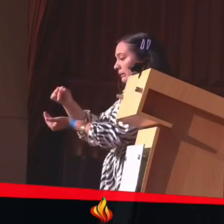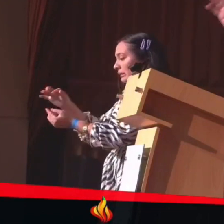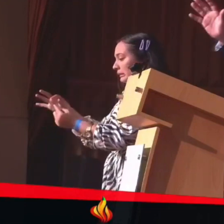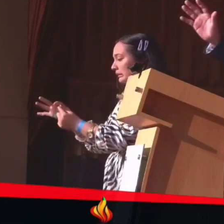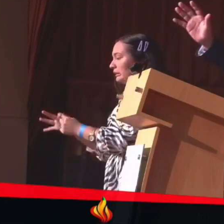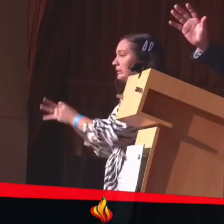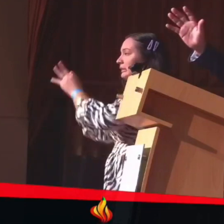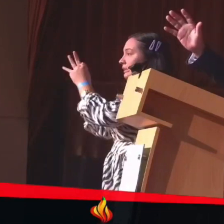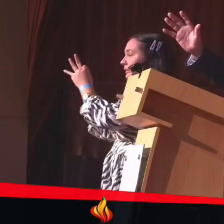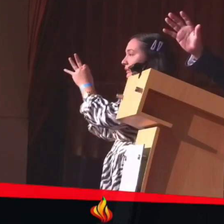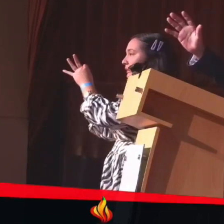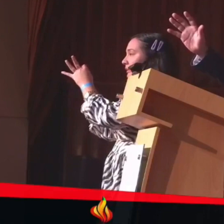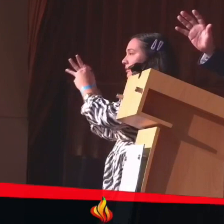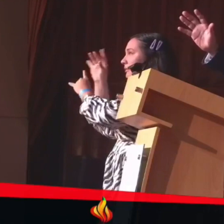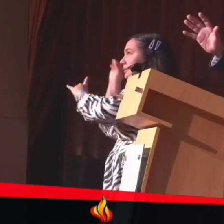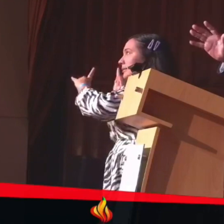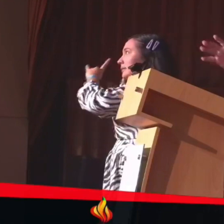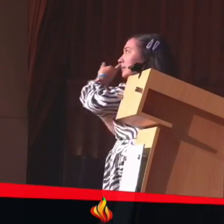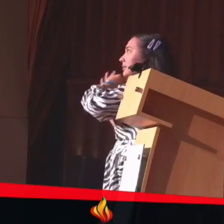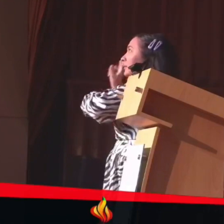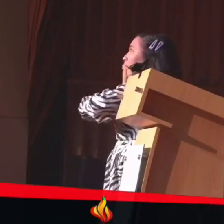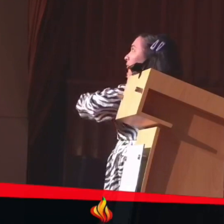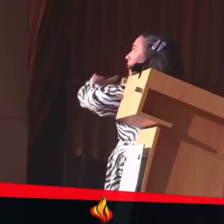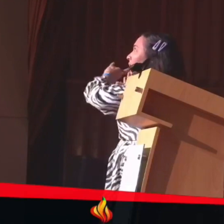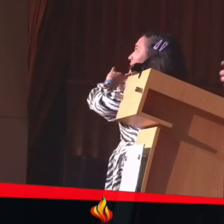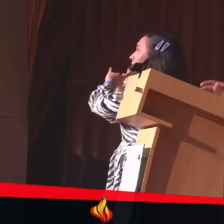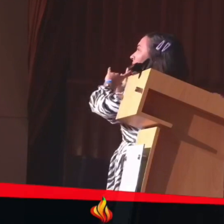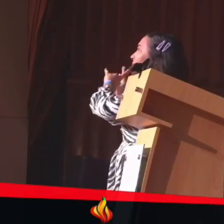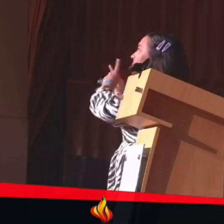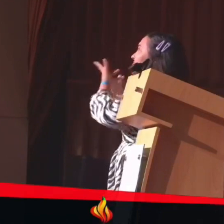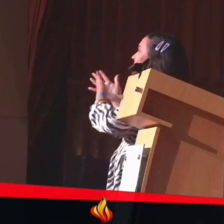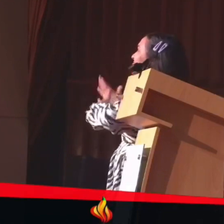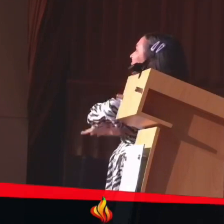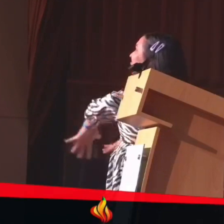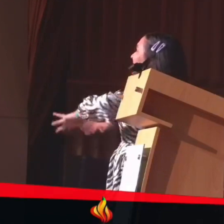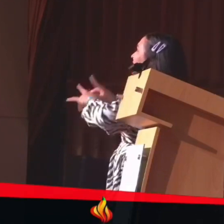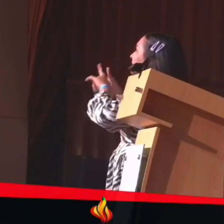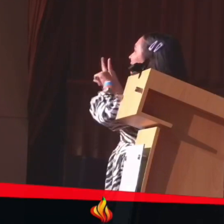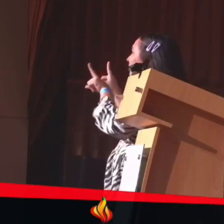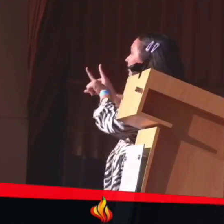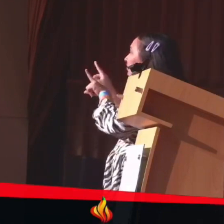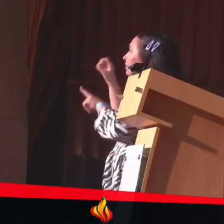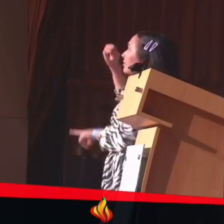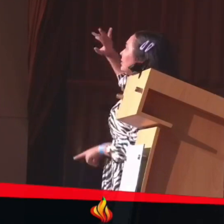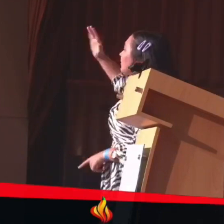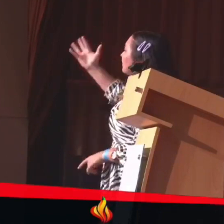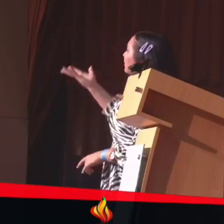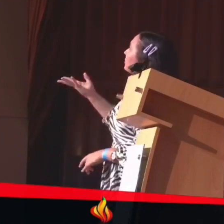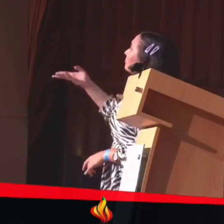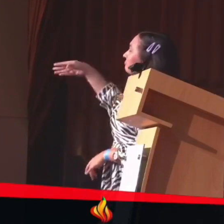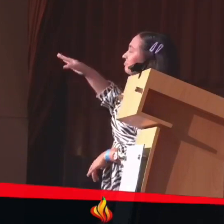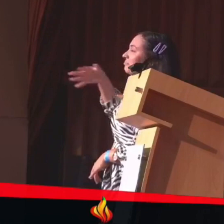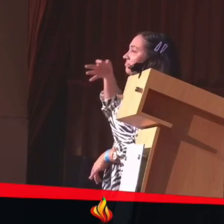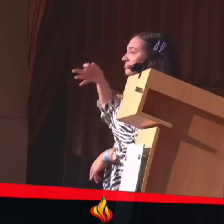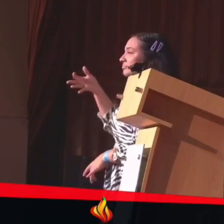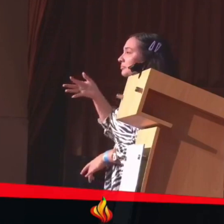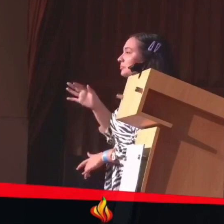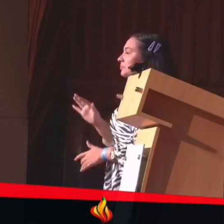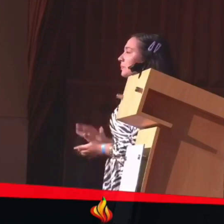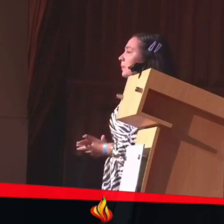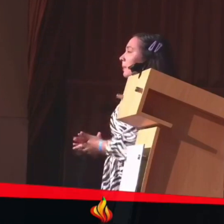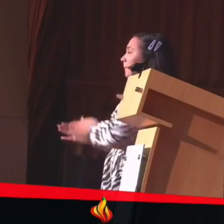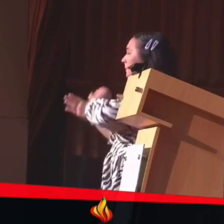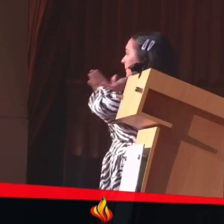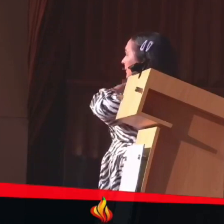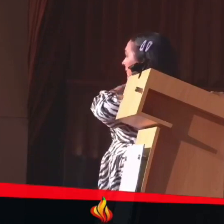Jehová, y esto lo hizo que hallara gracia delante de él. El llamado que Dios le hizo a